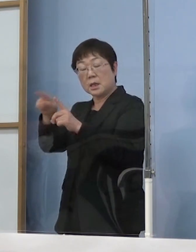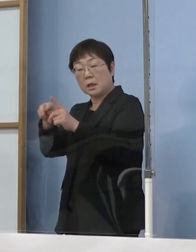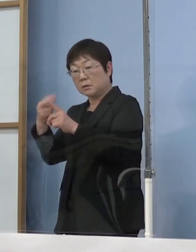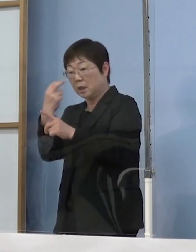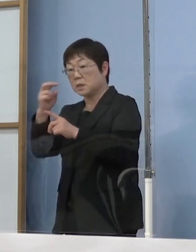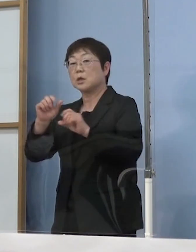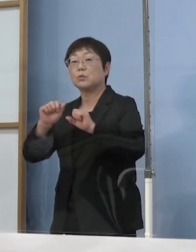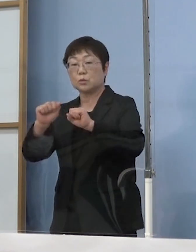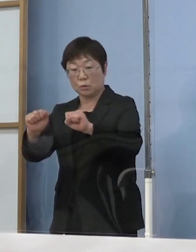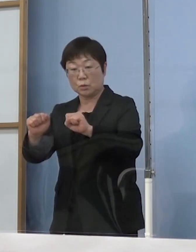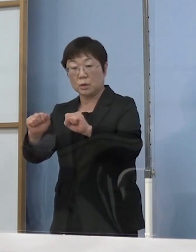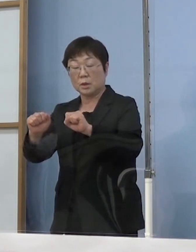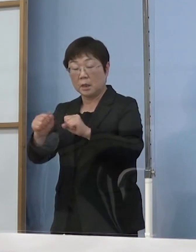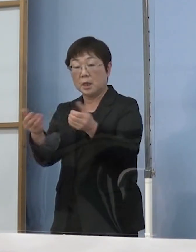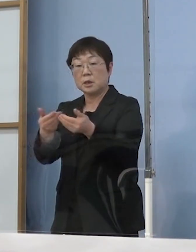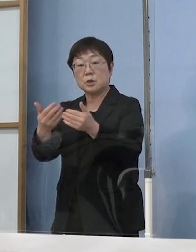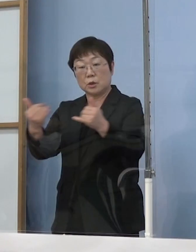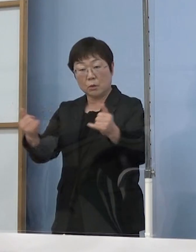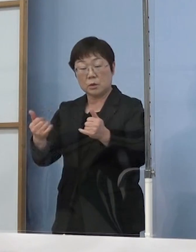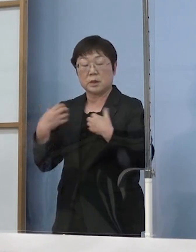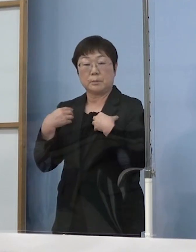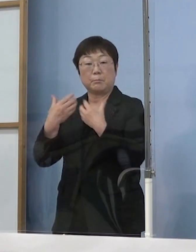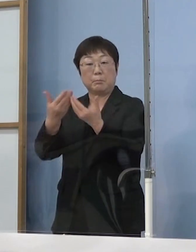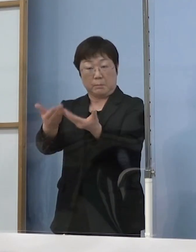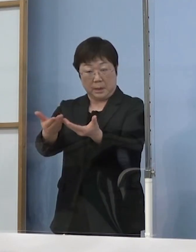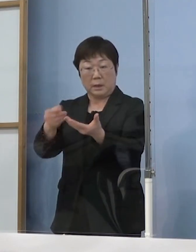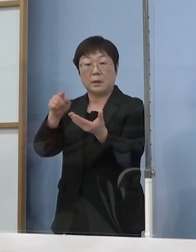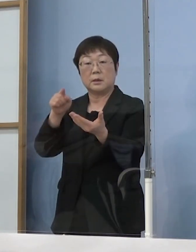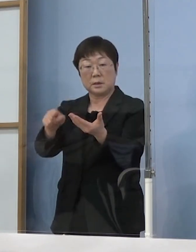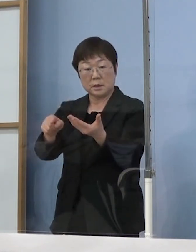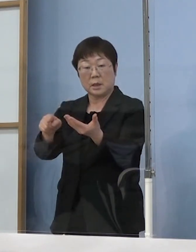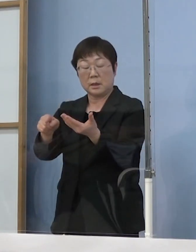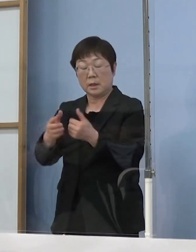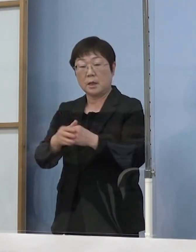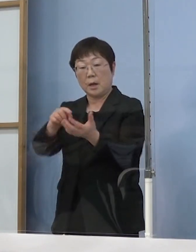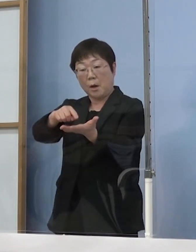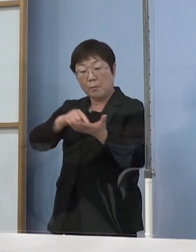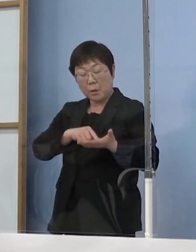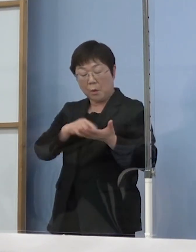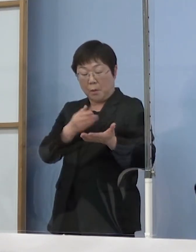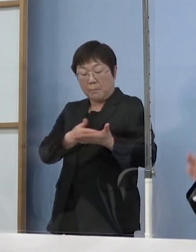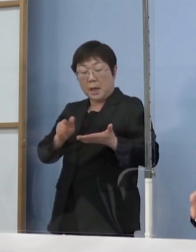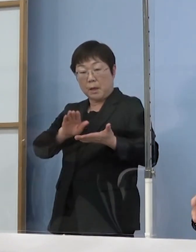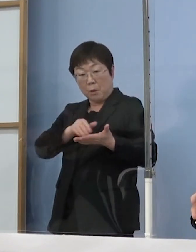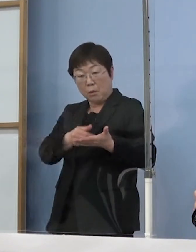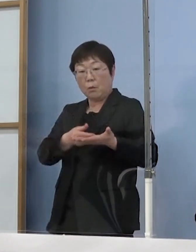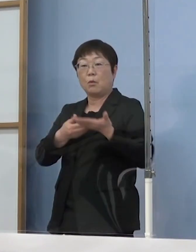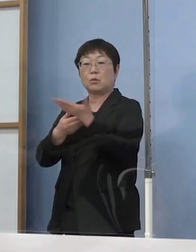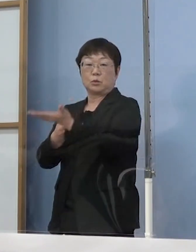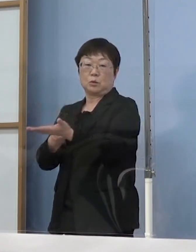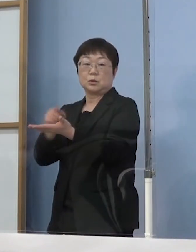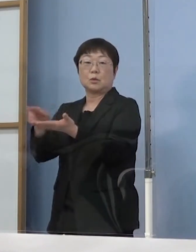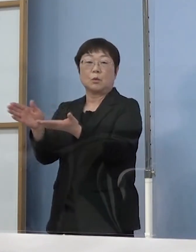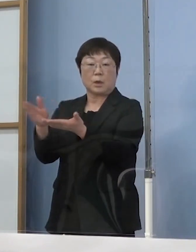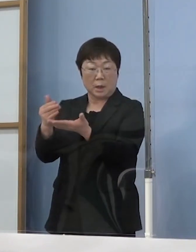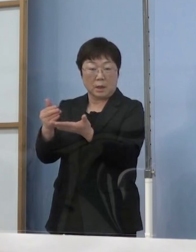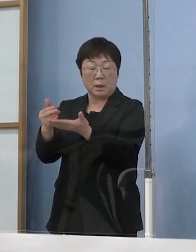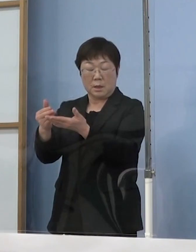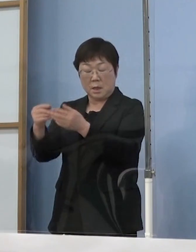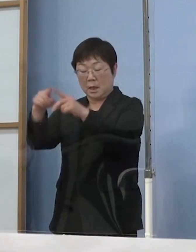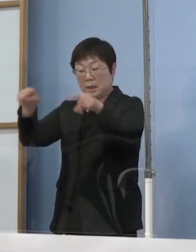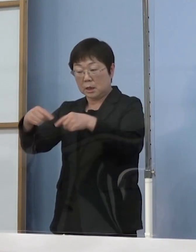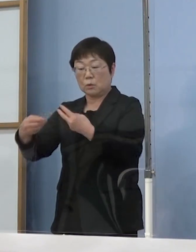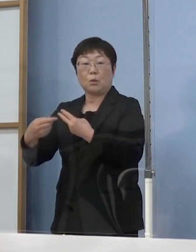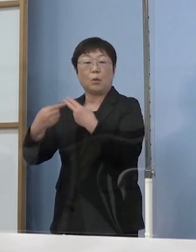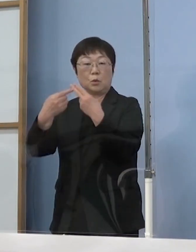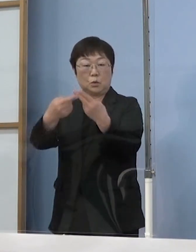ちらをまず事業者に委託をさせていただいてエントリーをした名簿を送るんですね。だそこからキットが送